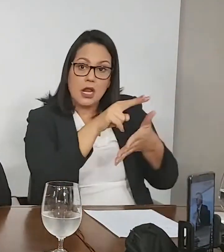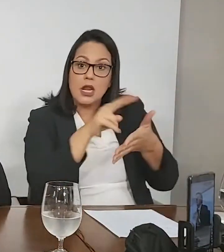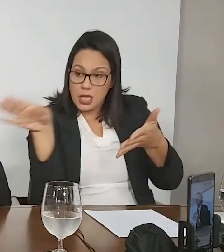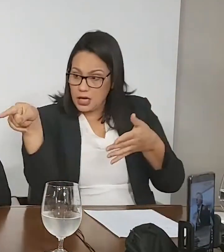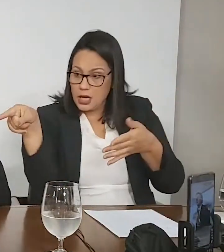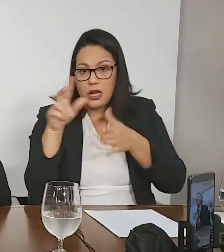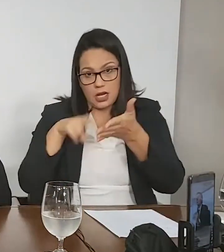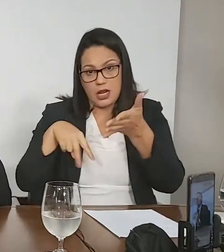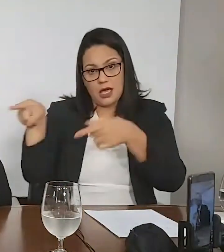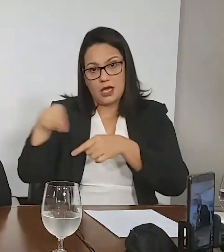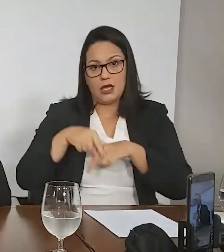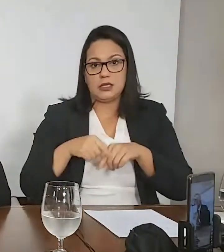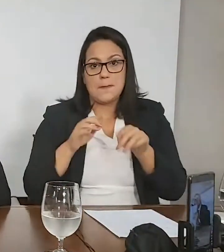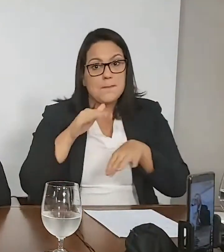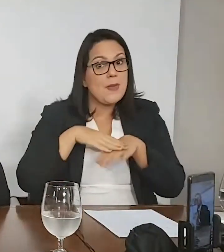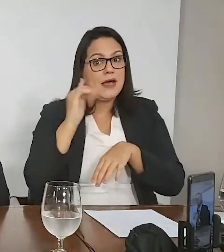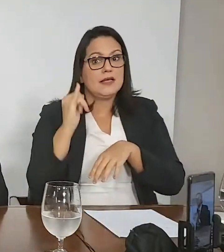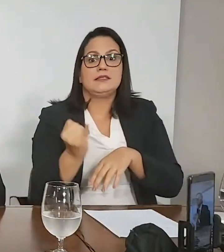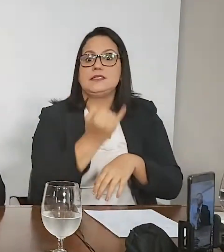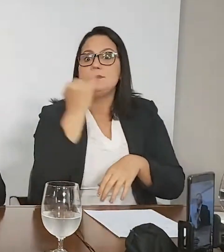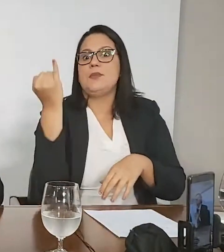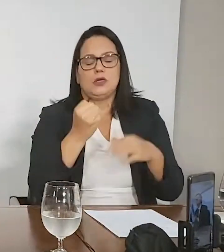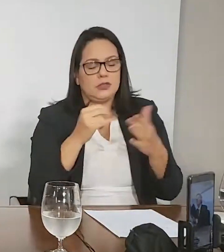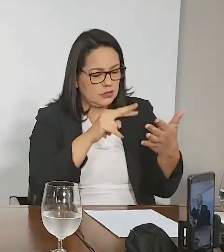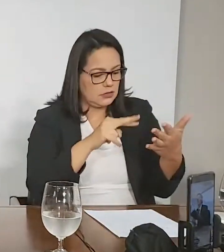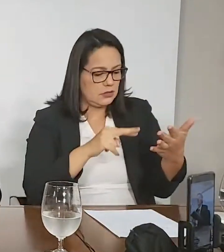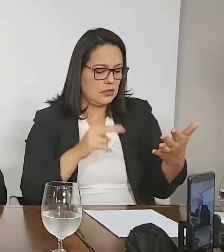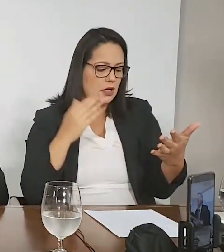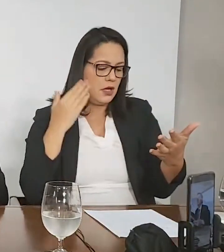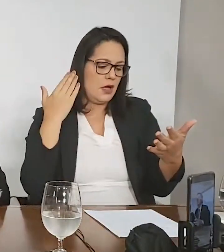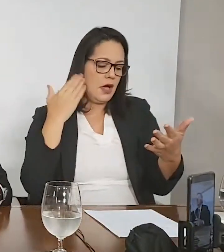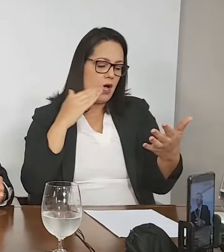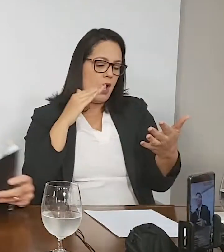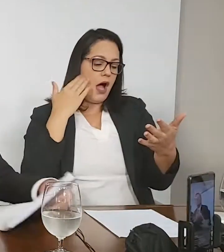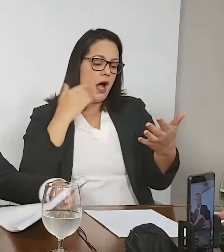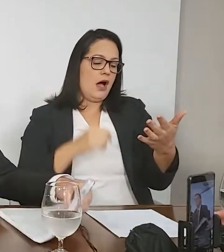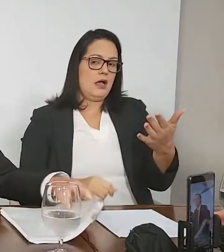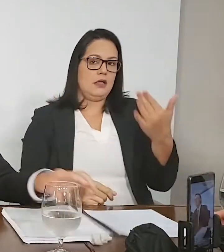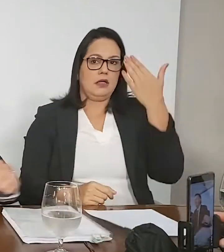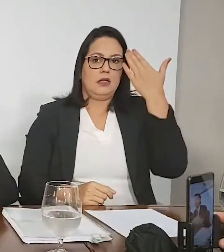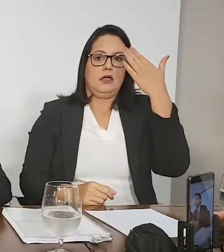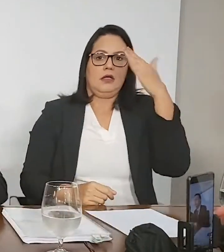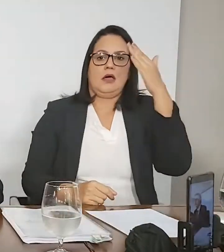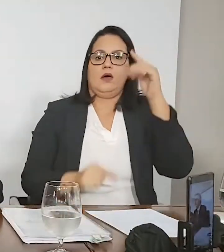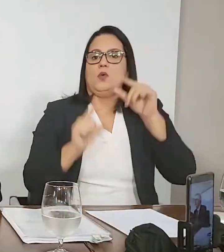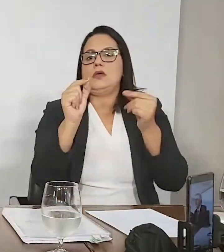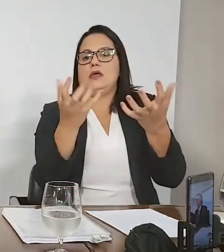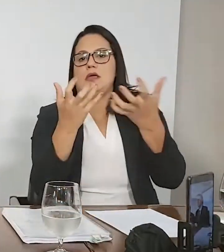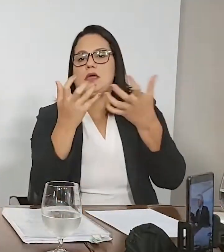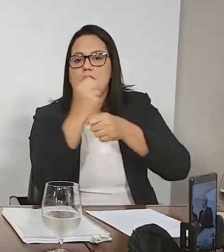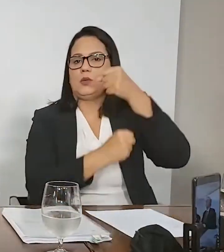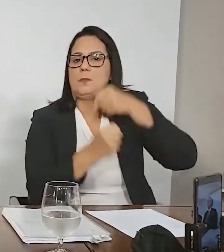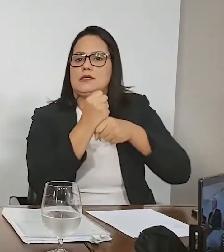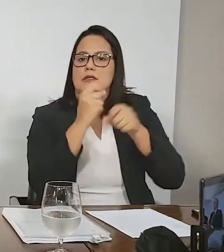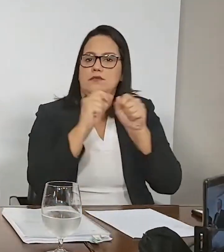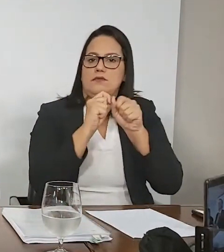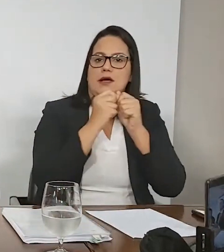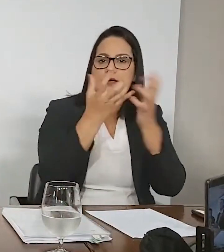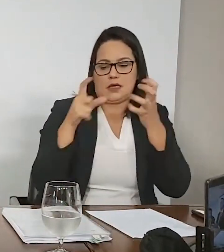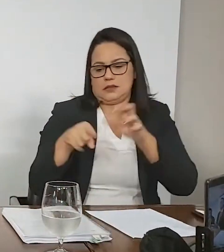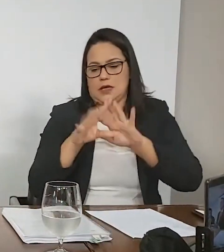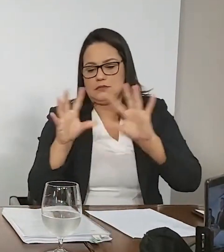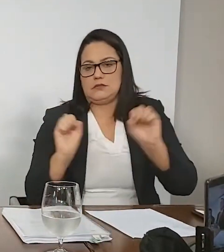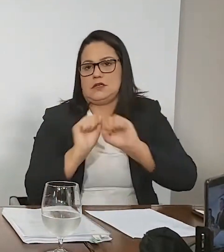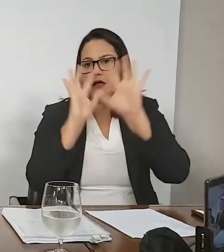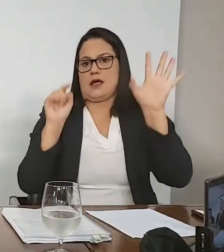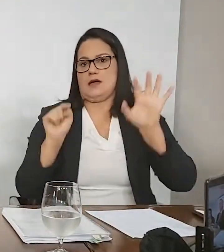esse relatório aqui, as partes mais importantes dele vão entender o que nós queríamos fazer no ano passado. Deixa bem claro também.